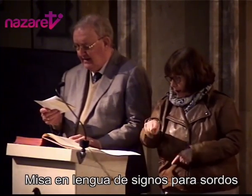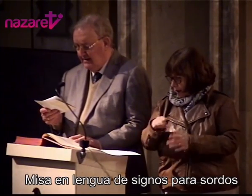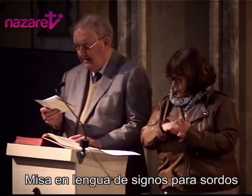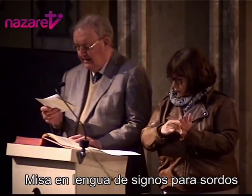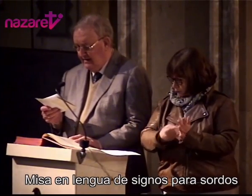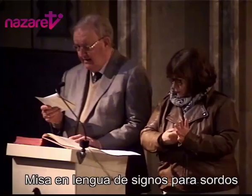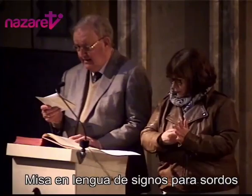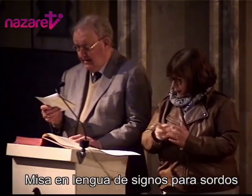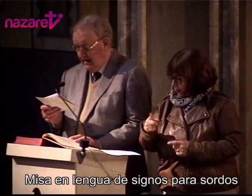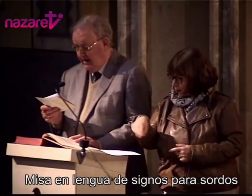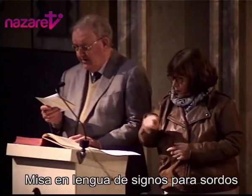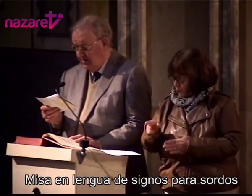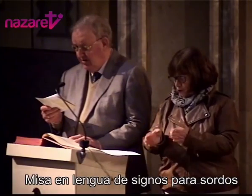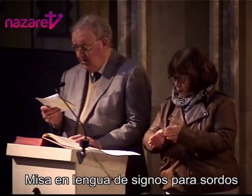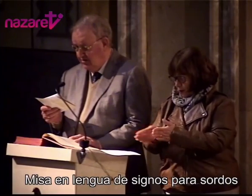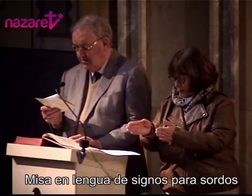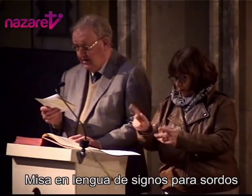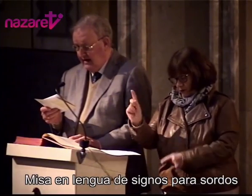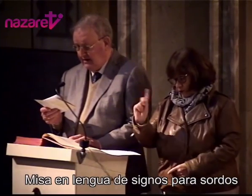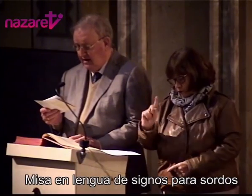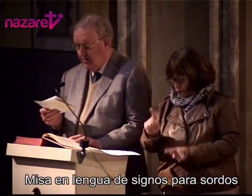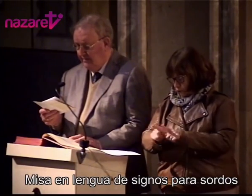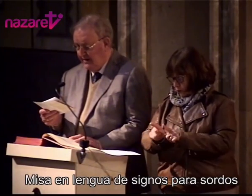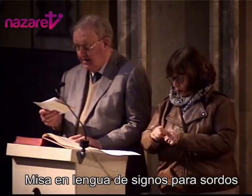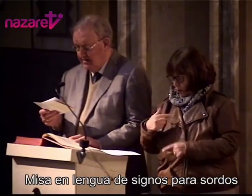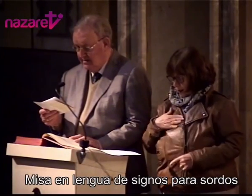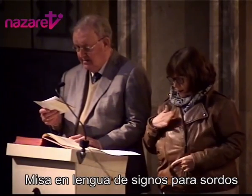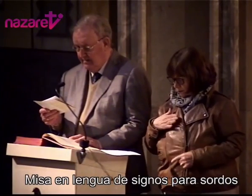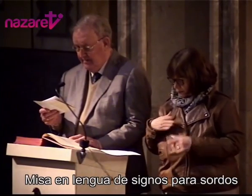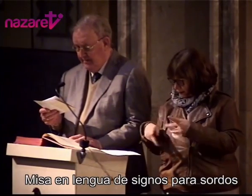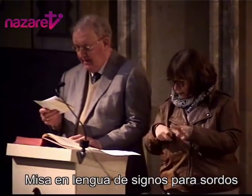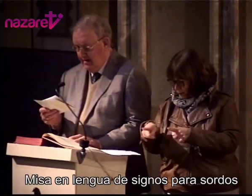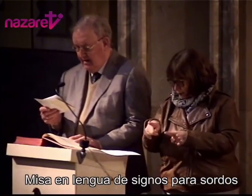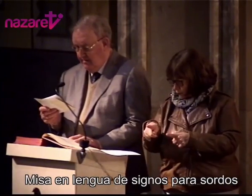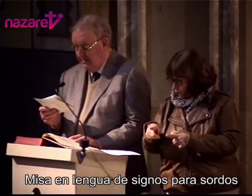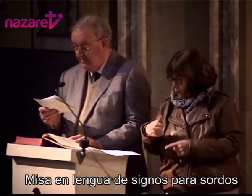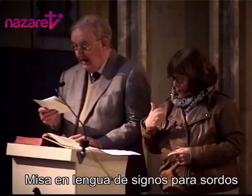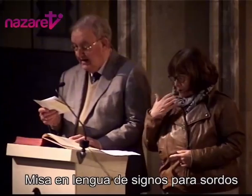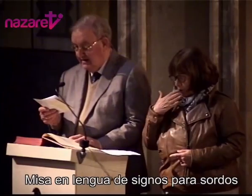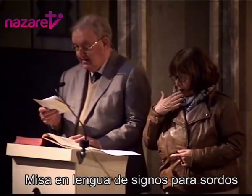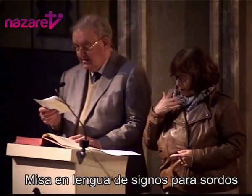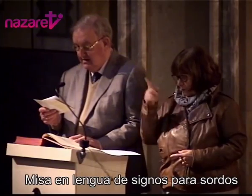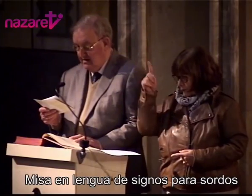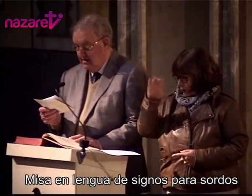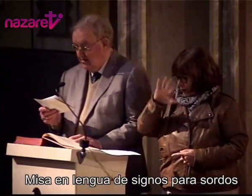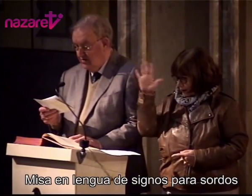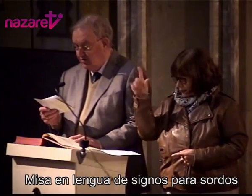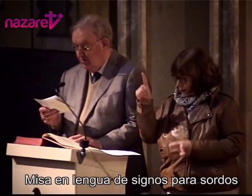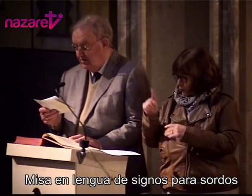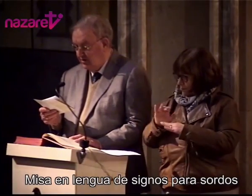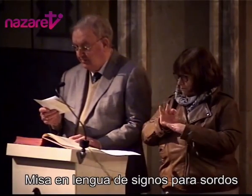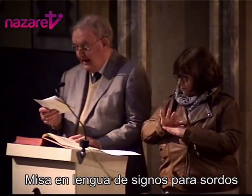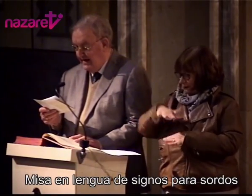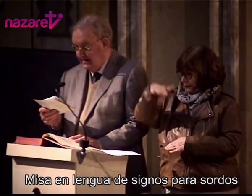piedad. A nuestro Dios, que es rico en perdón. Mis planes no